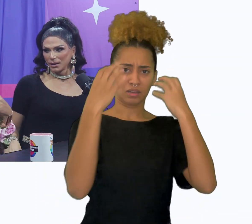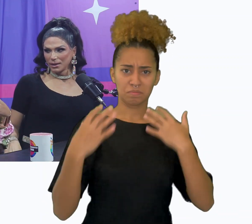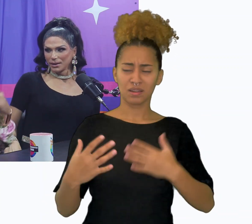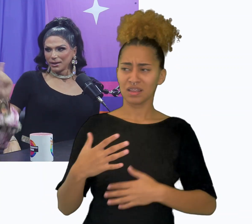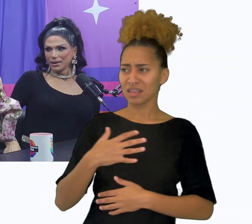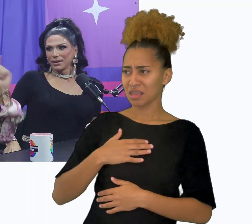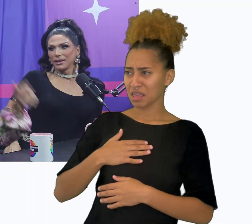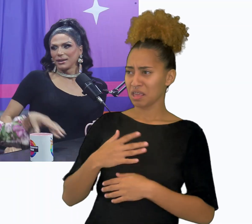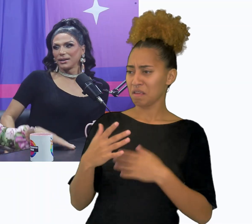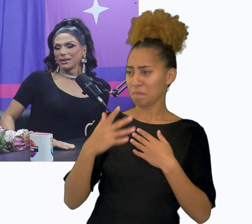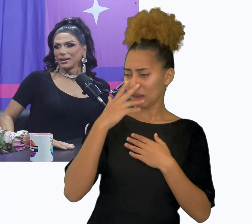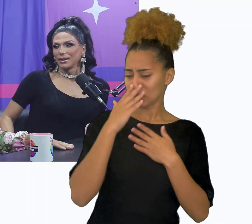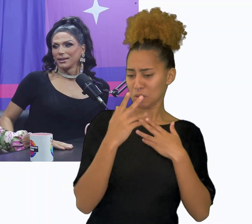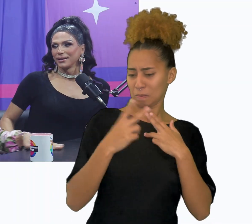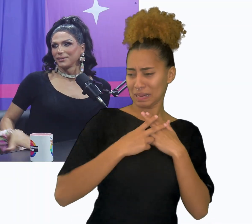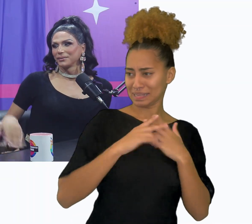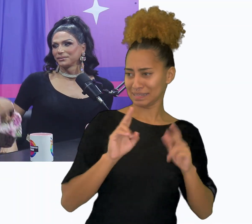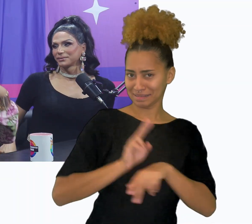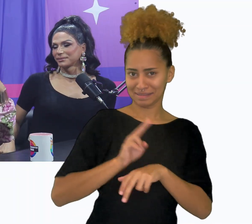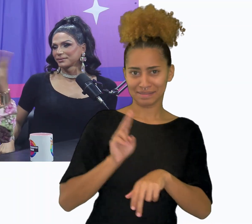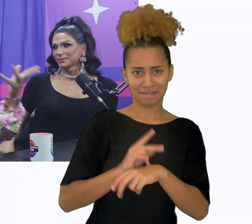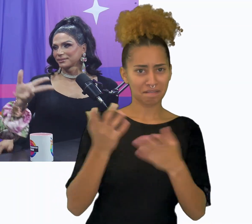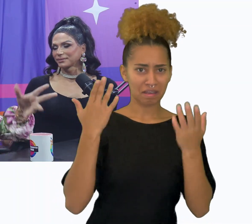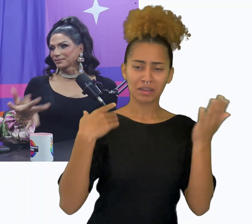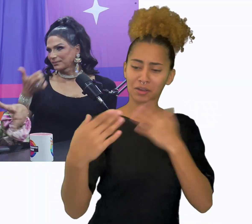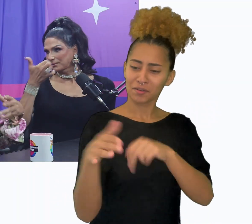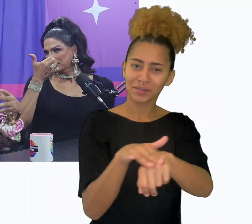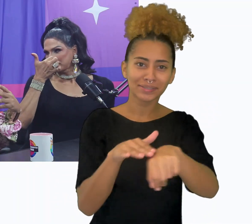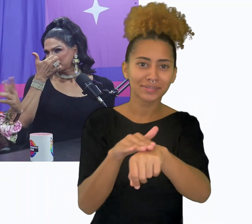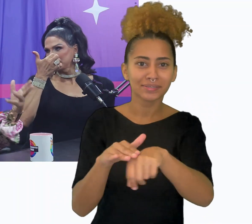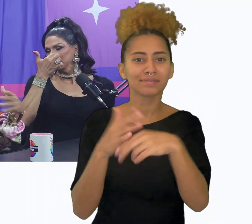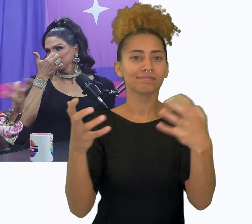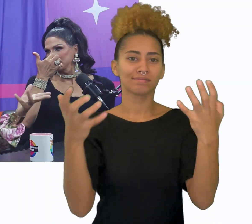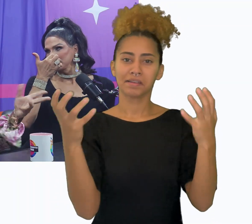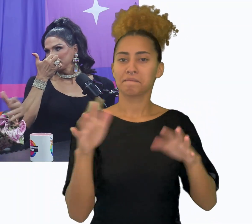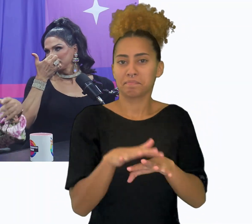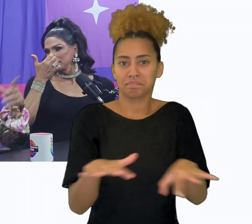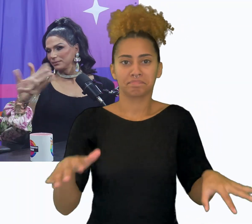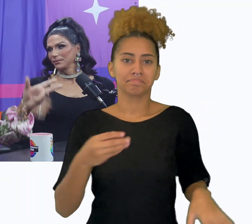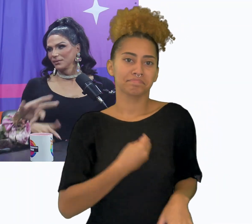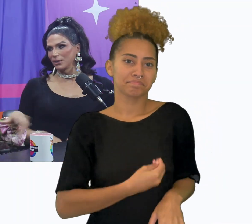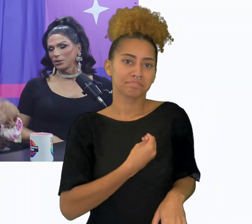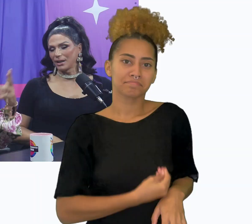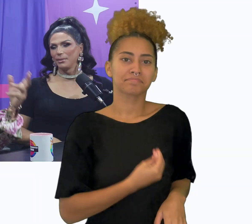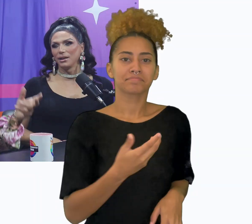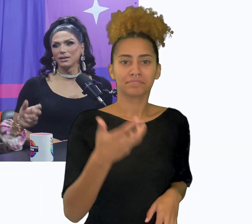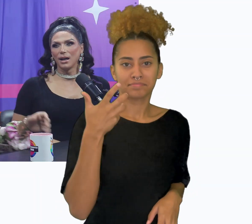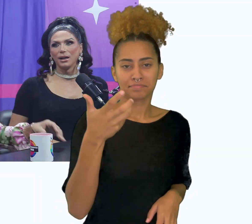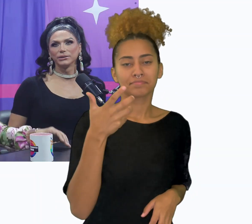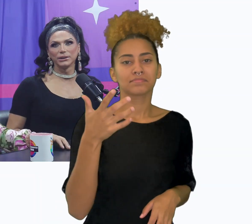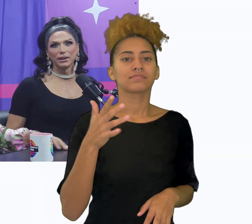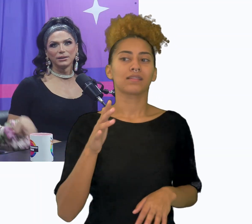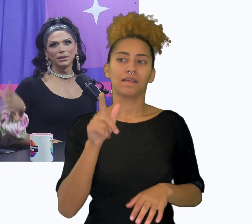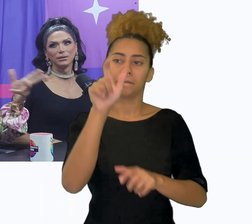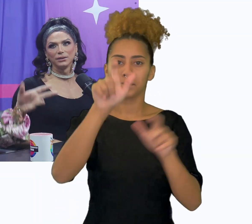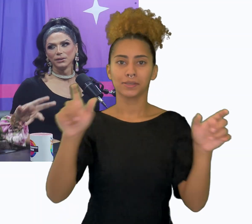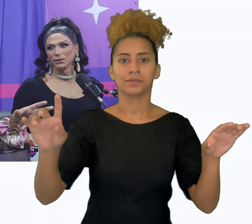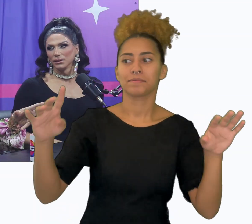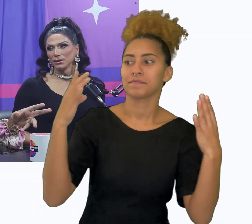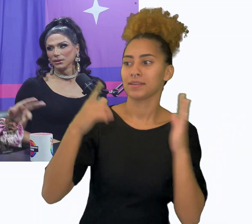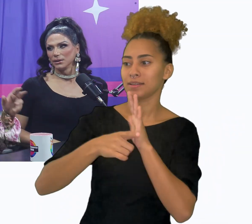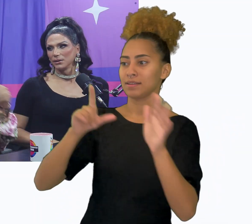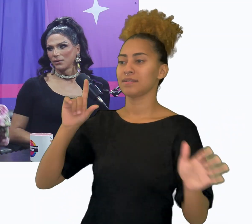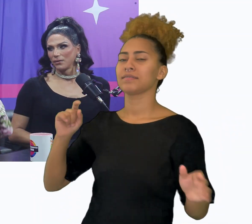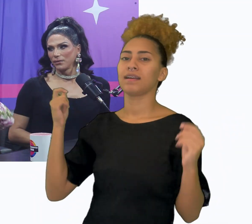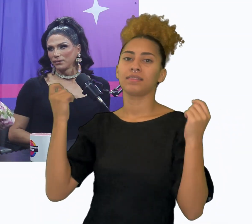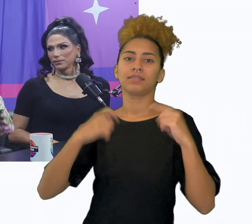disse, eu vou ficar presa ali? Não. Eu queria estar conversando com as pessoas. Eu sempre fui assim, de Da ir lá, sociabilidade. né, das pessoas me verem